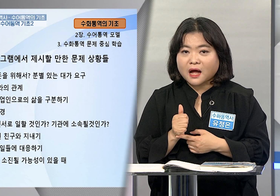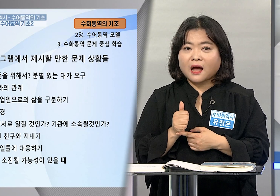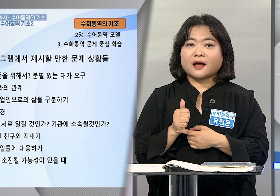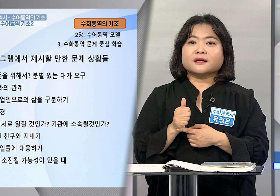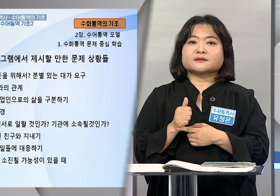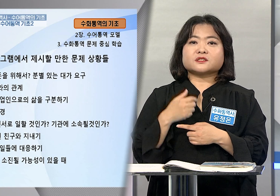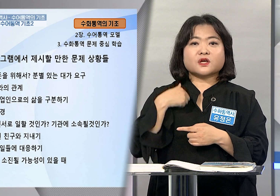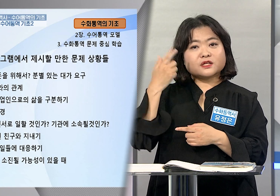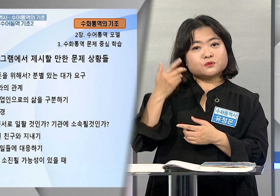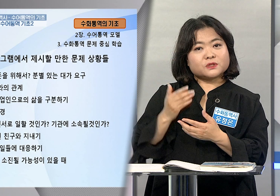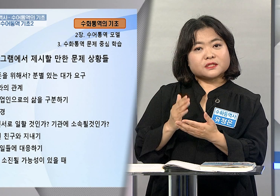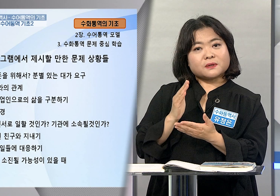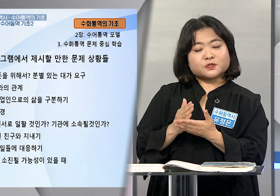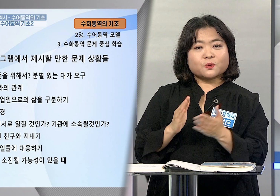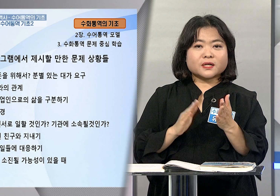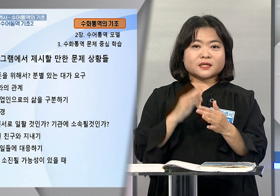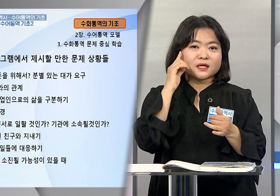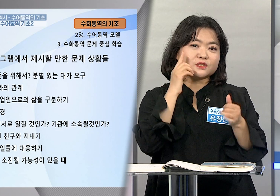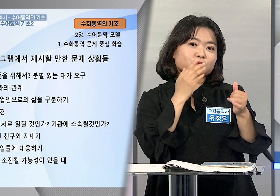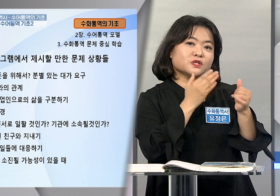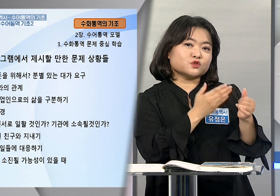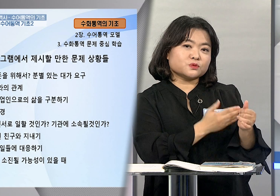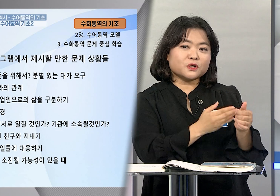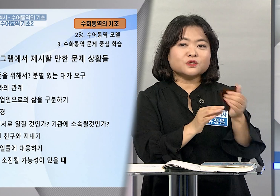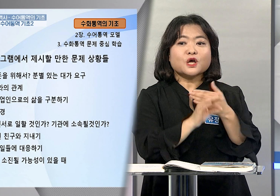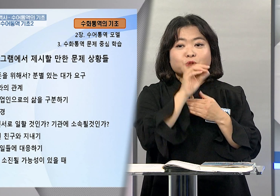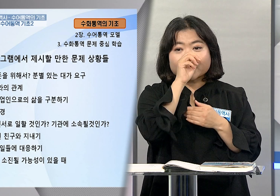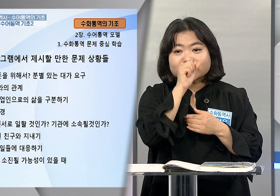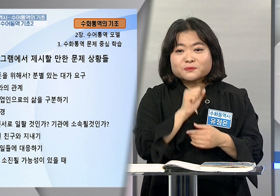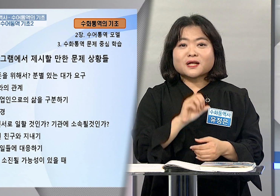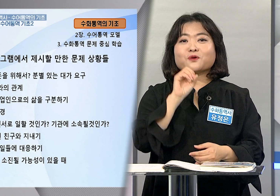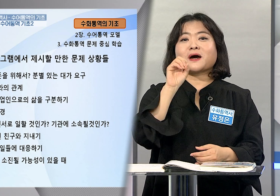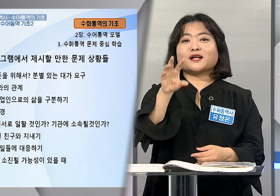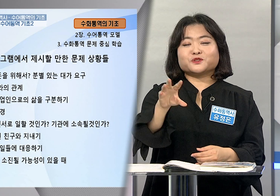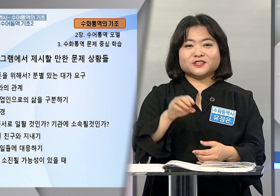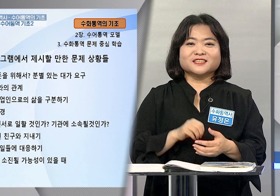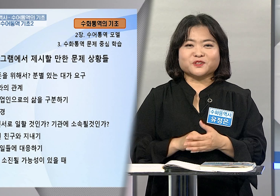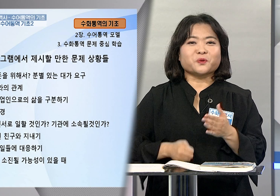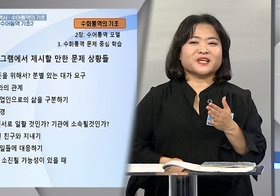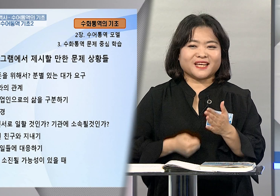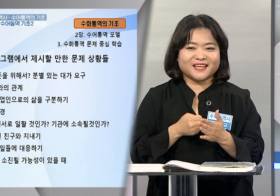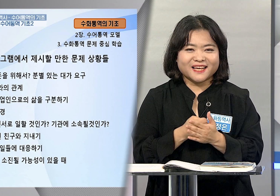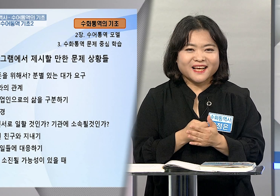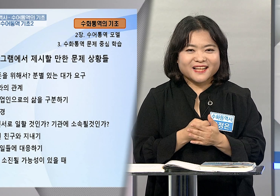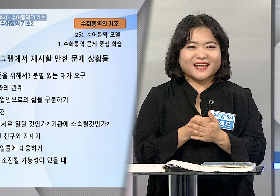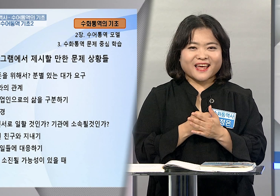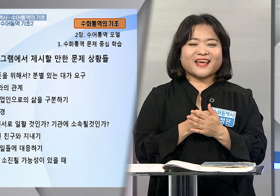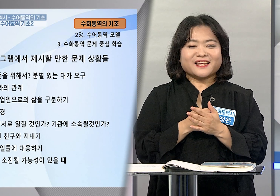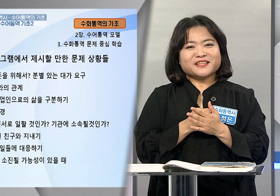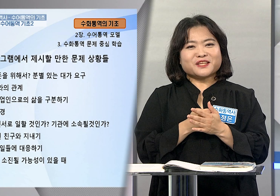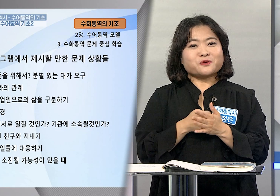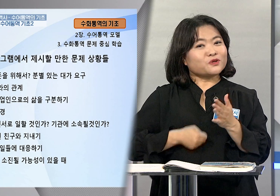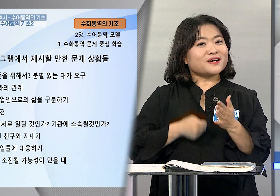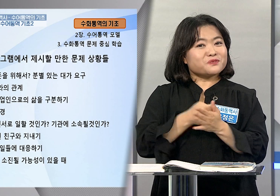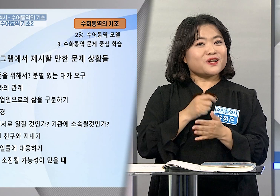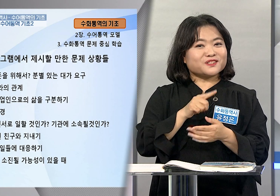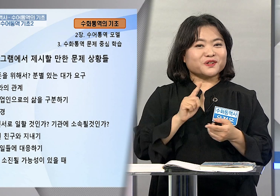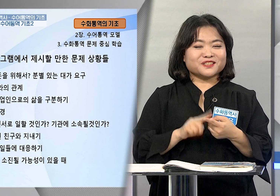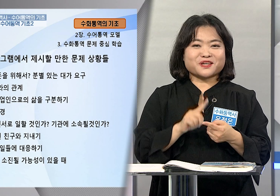통역사입니다. 그래서 저에게 질문하지 마시고 학생에게 질문해 주시면 좋겠습니다 하고 말할 수 있는 용기. 네, 용기가 필요하죠. 그렇게